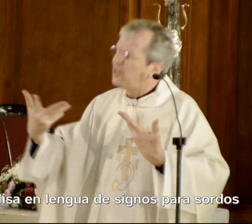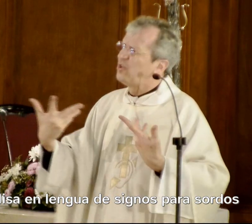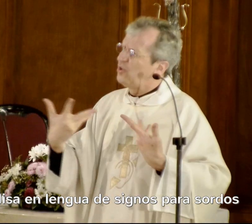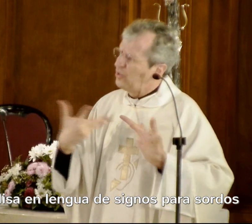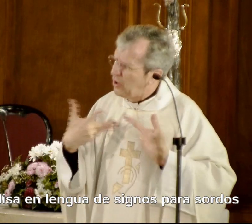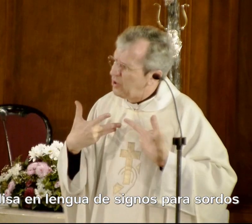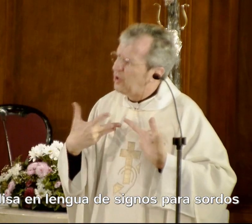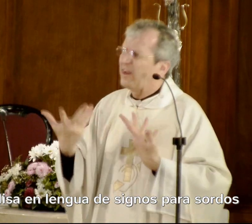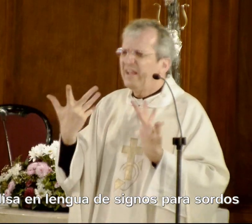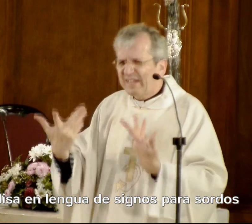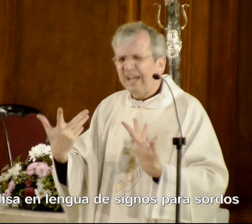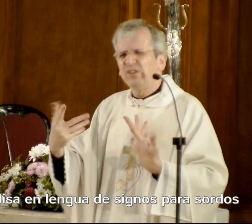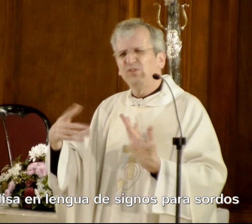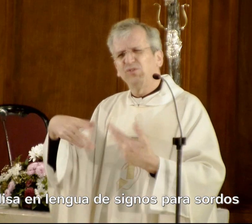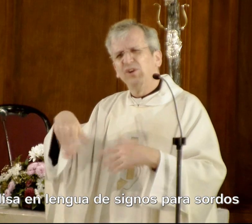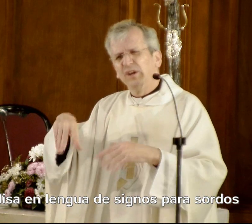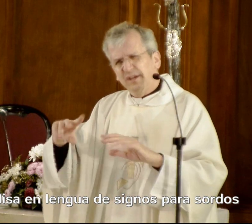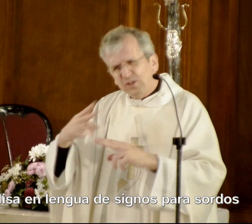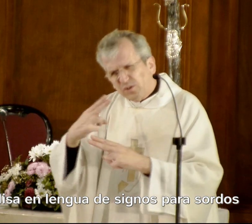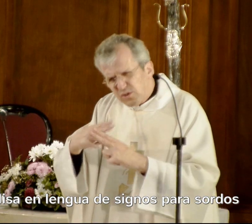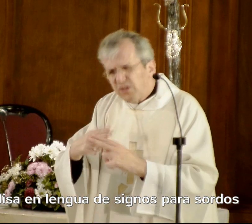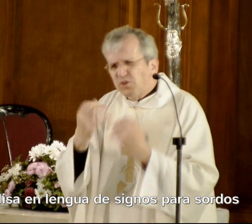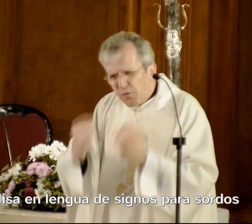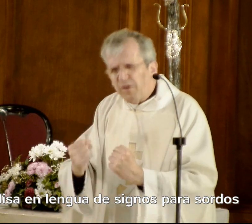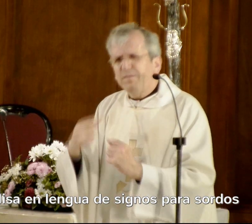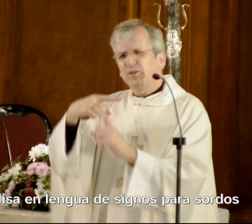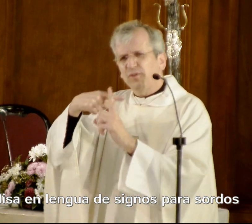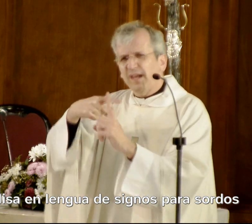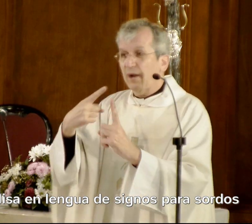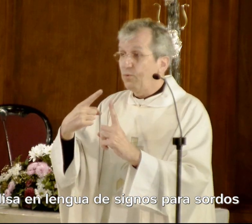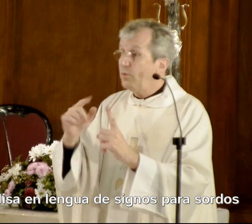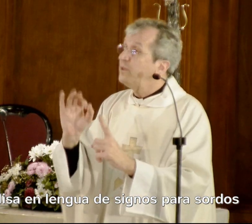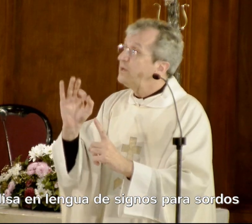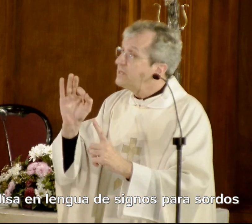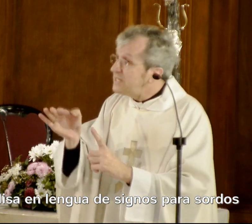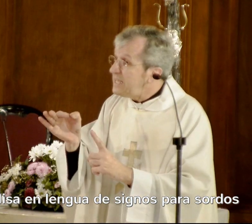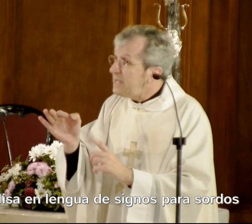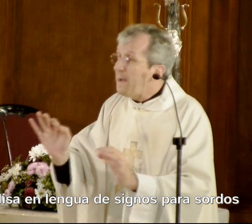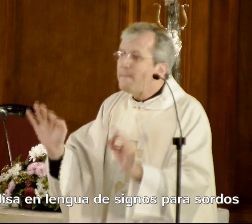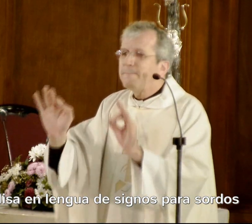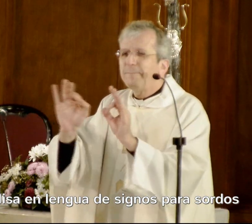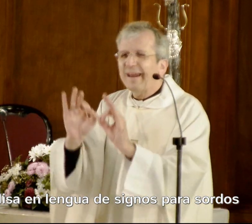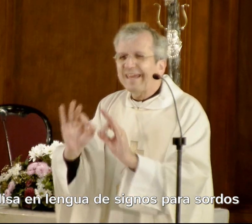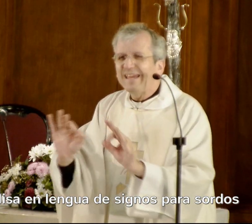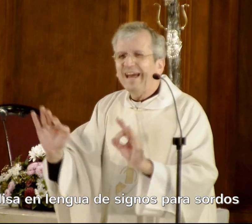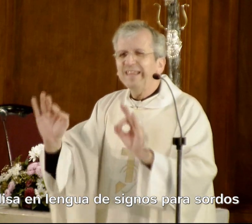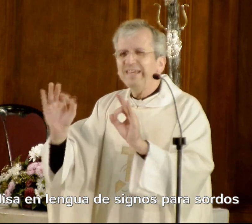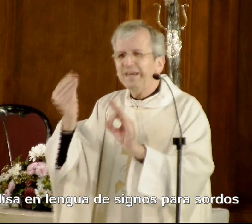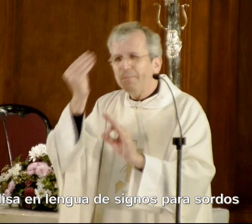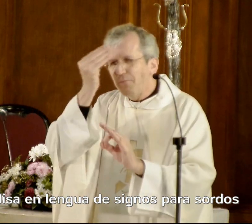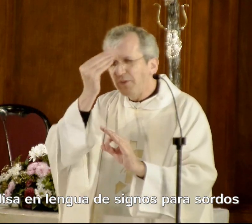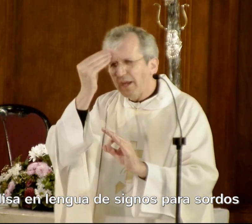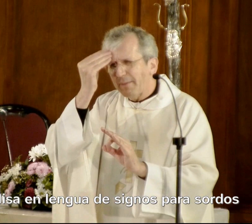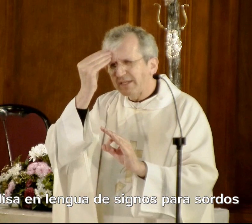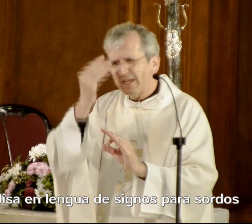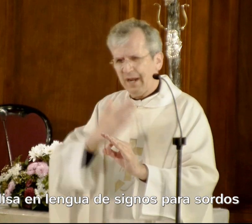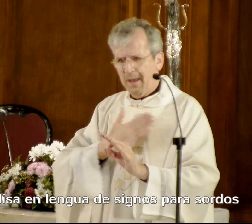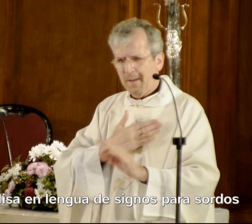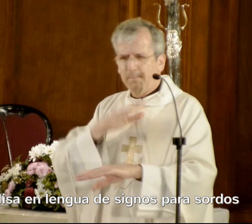tanto dolor, tanto sufrimiento de la cruz, sí, para que nadie pudiera pensar,